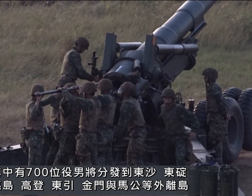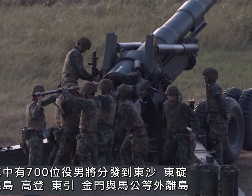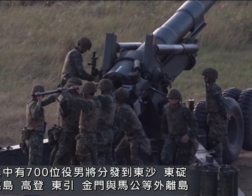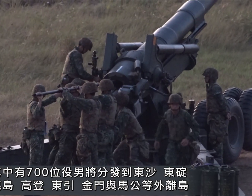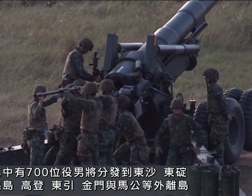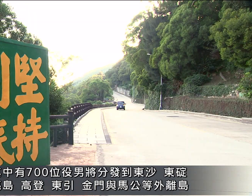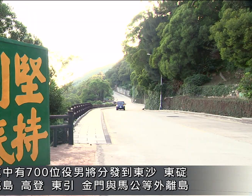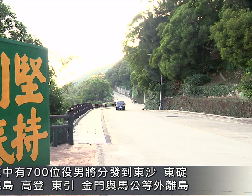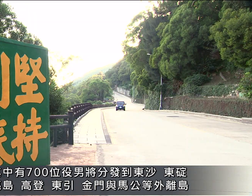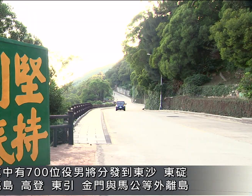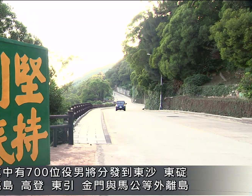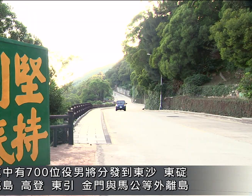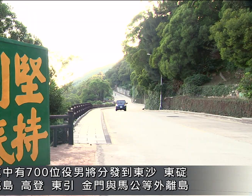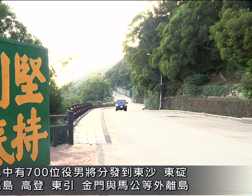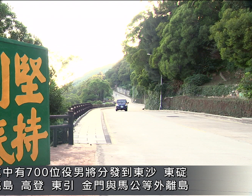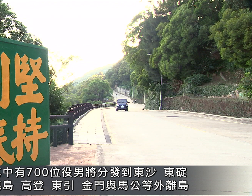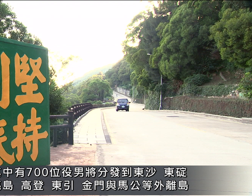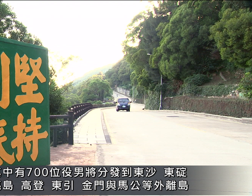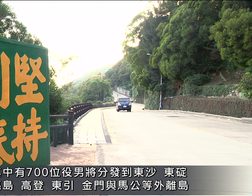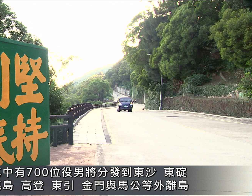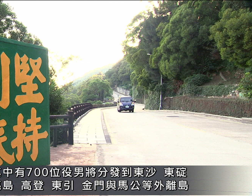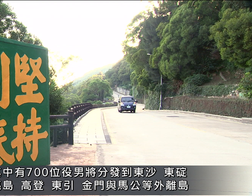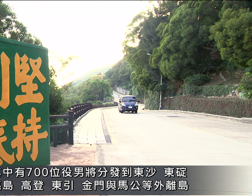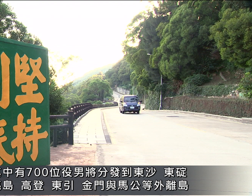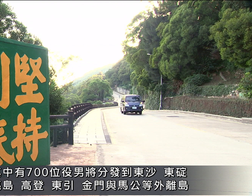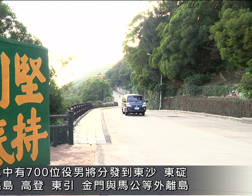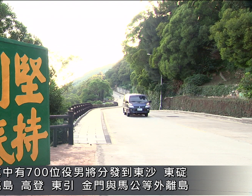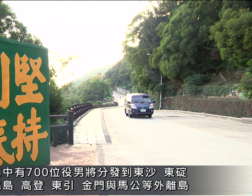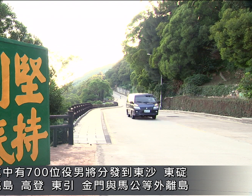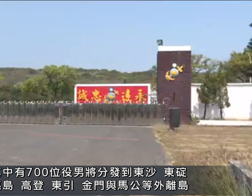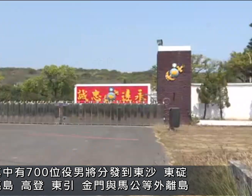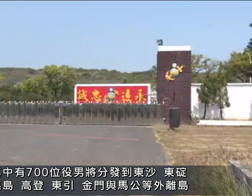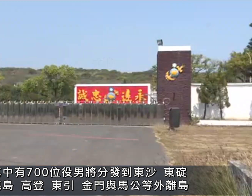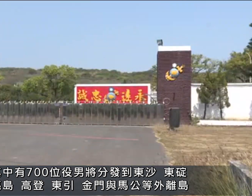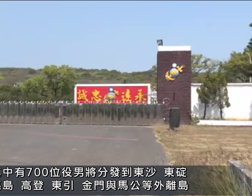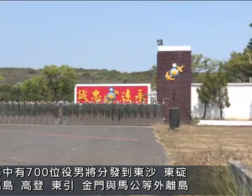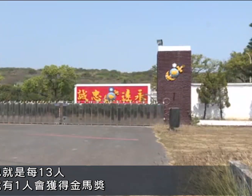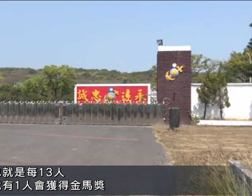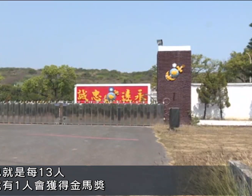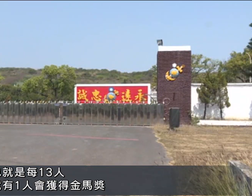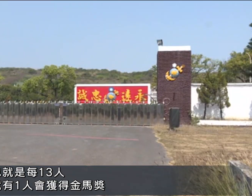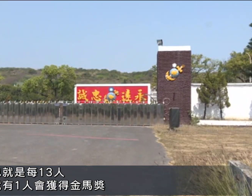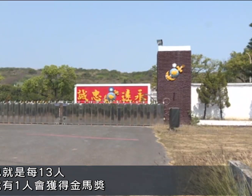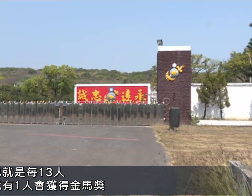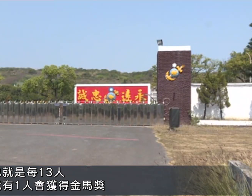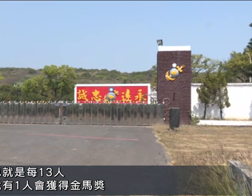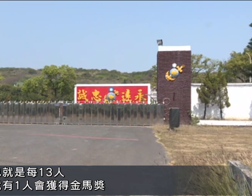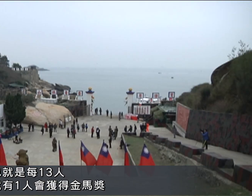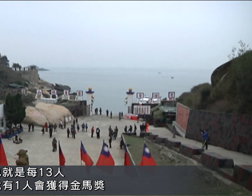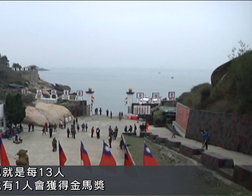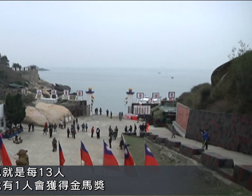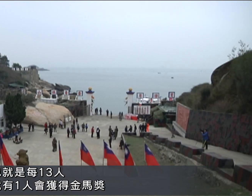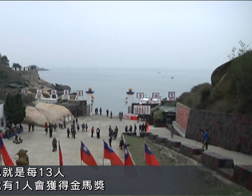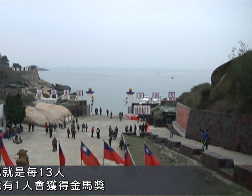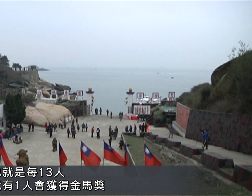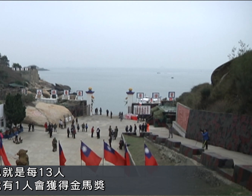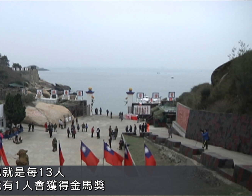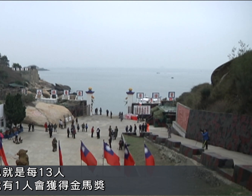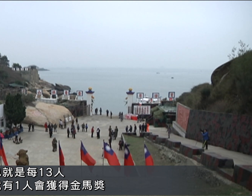定、亮岛、高登、东引、金门与马公等外离岛，也就是每13人就有1人会获得金马奖。不过国